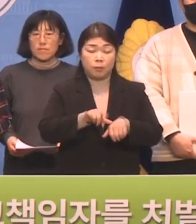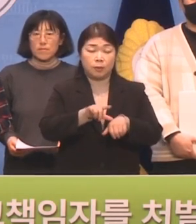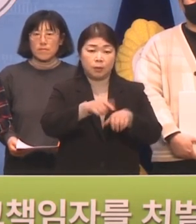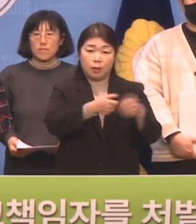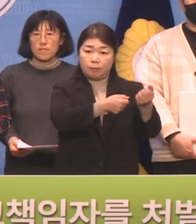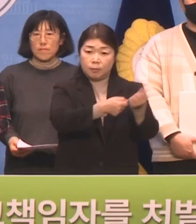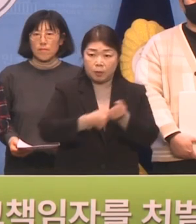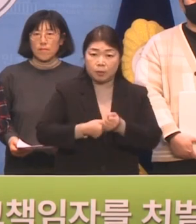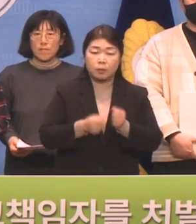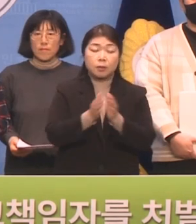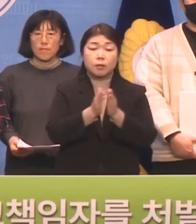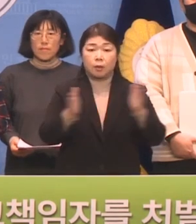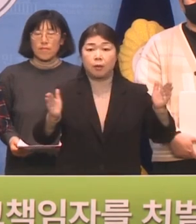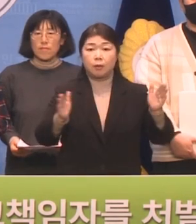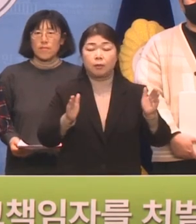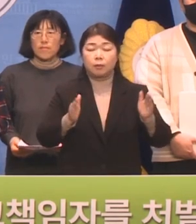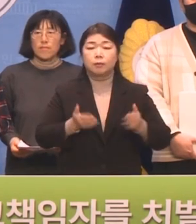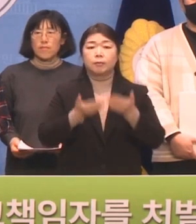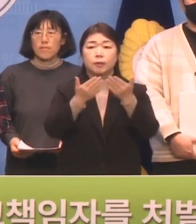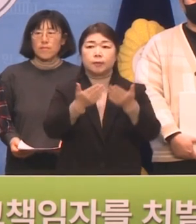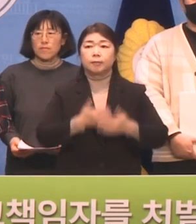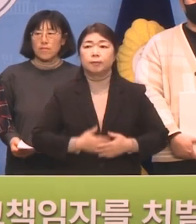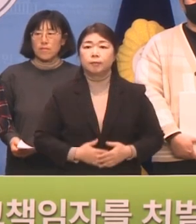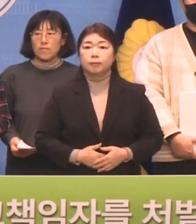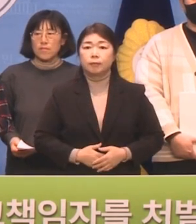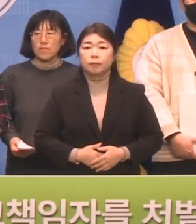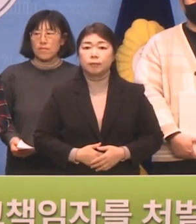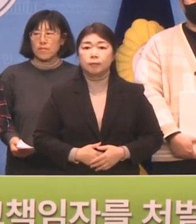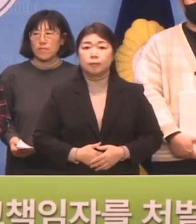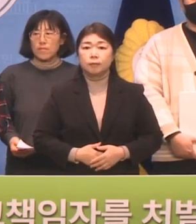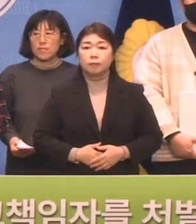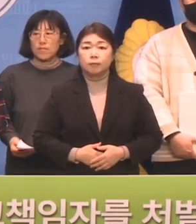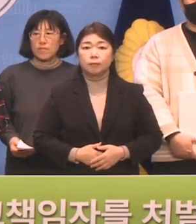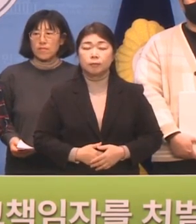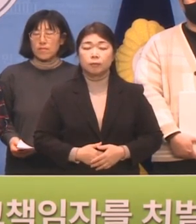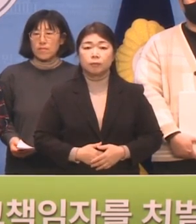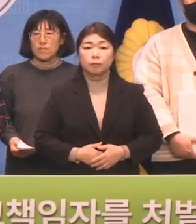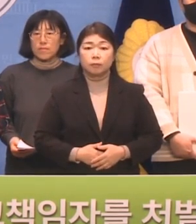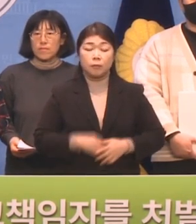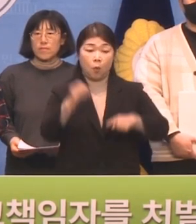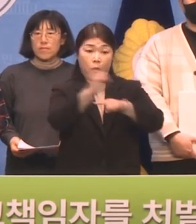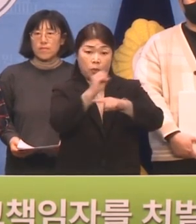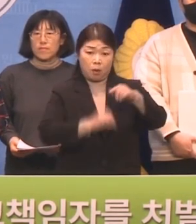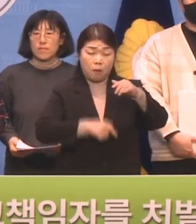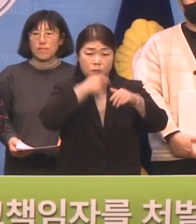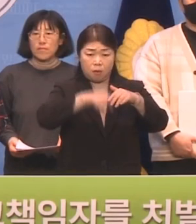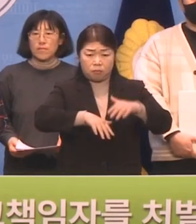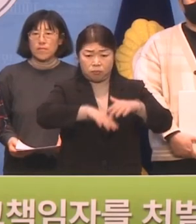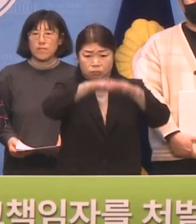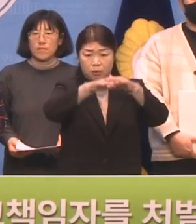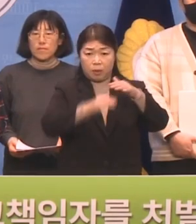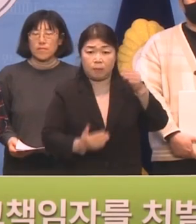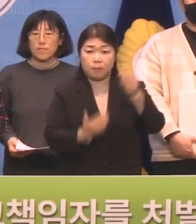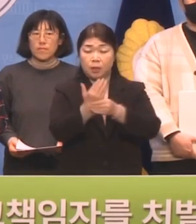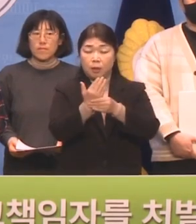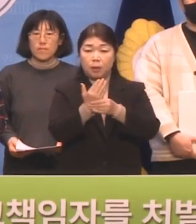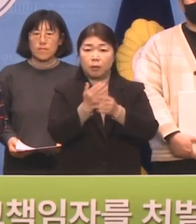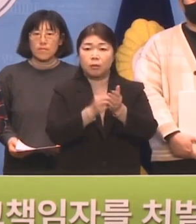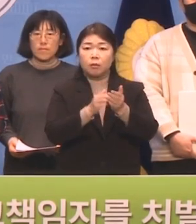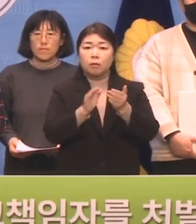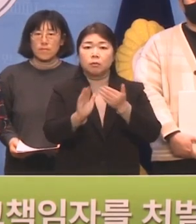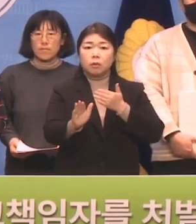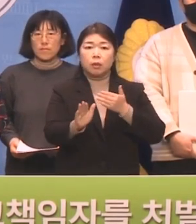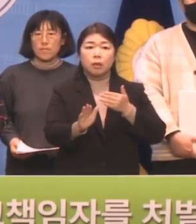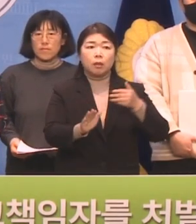빠르게 시작을 하도록 하겠습니다. 네, 그 오송참사가 7월 15일 발생하고 벌써